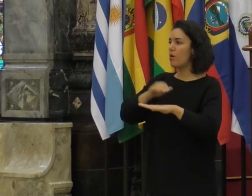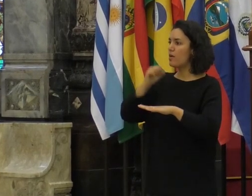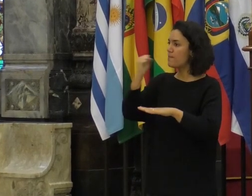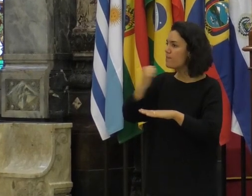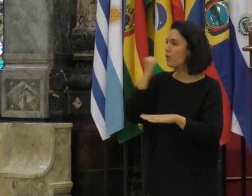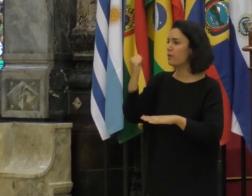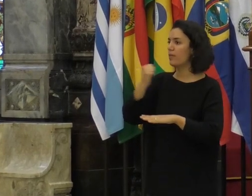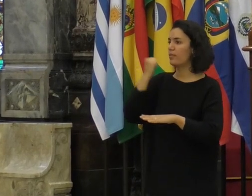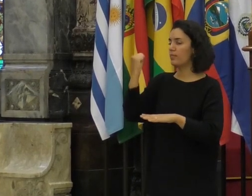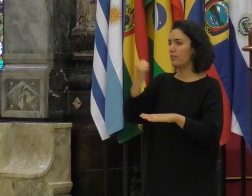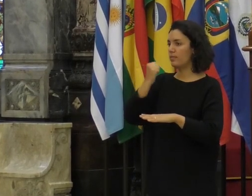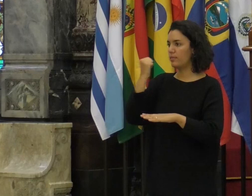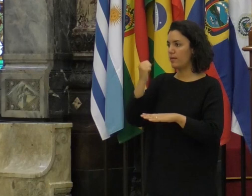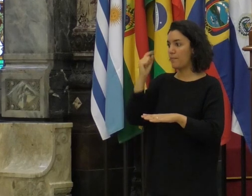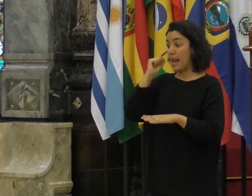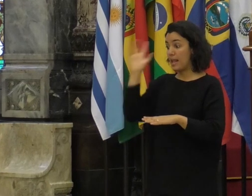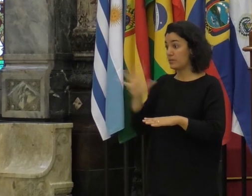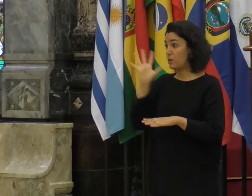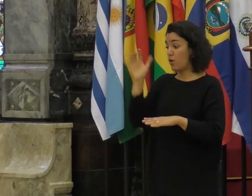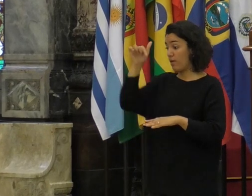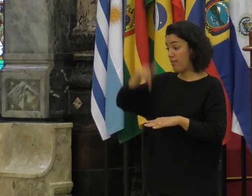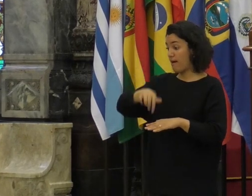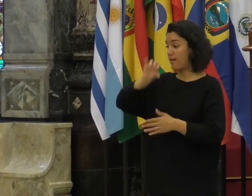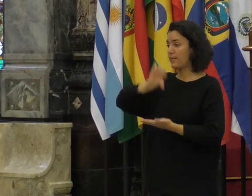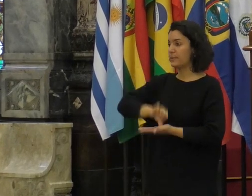significación para la psicología en el país.